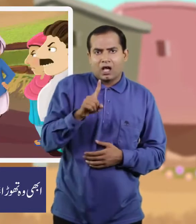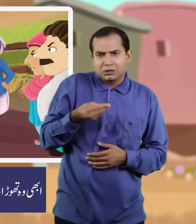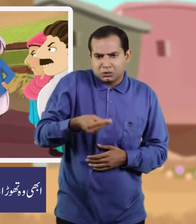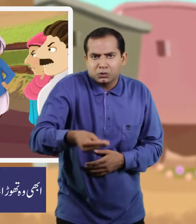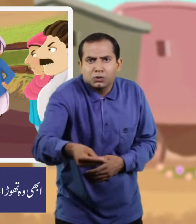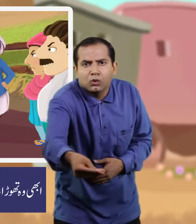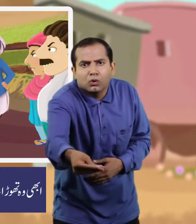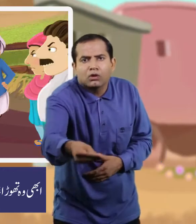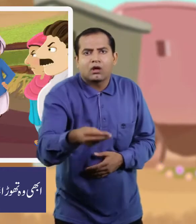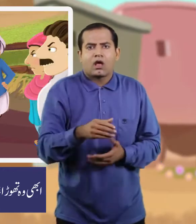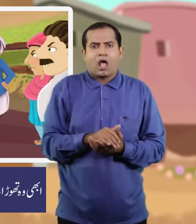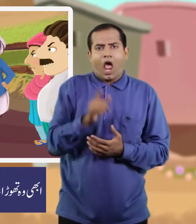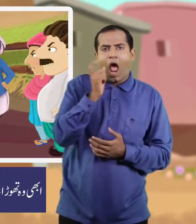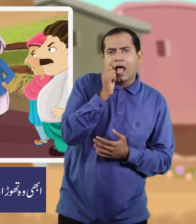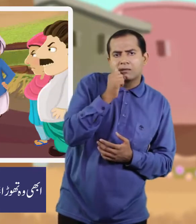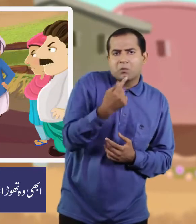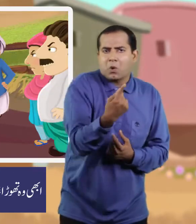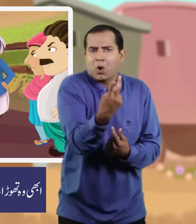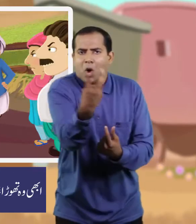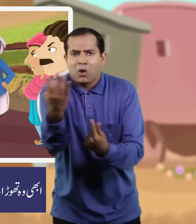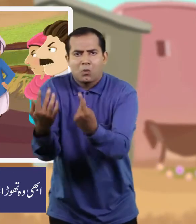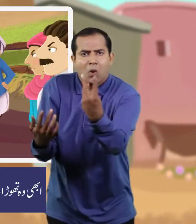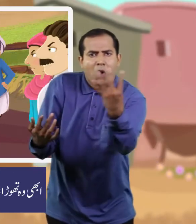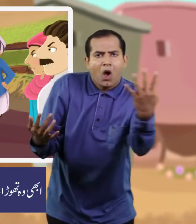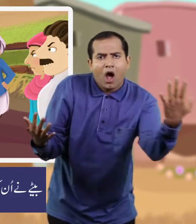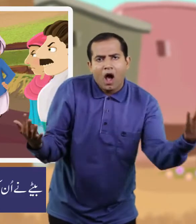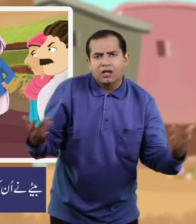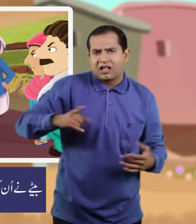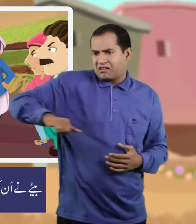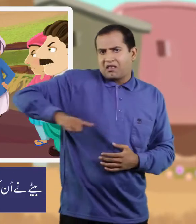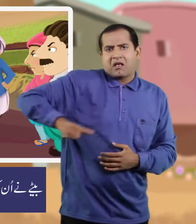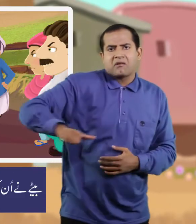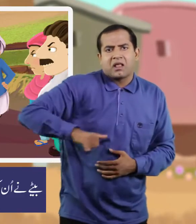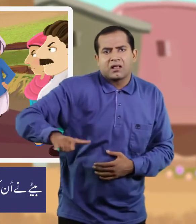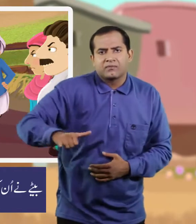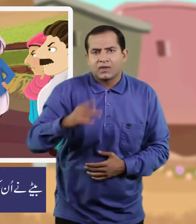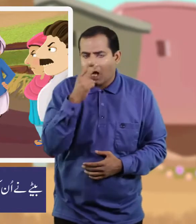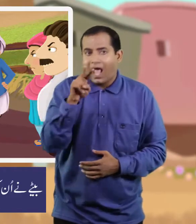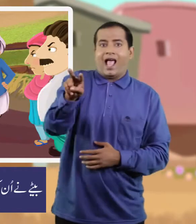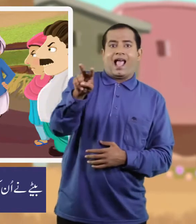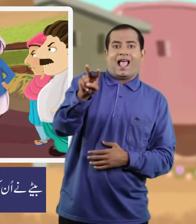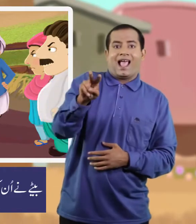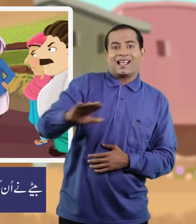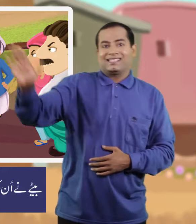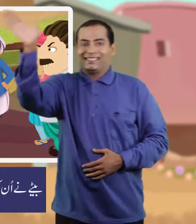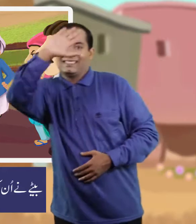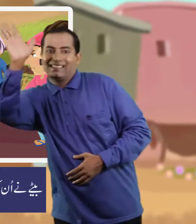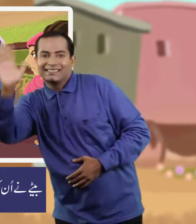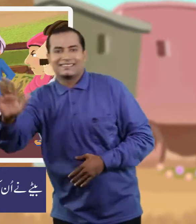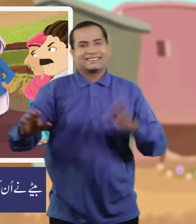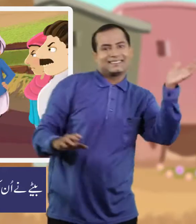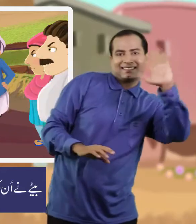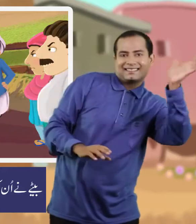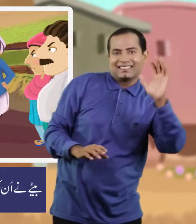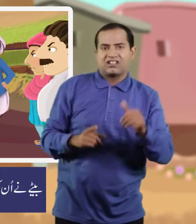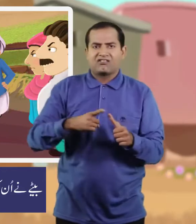थोड़ा ही आगे गए थे कि वो कुछ लोगों के खरीब से गुश्रे. बेटे ने उनकी तरफ हाथ हिलाया, मगर